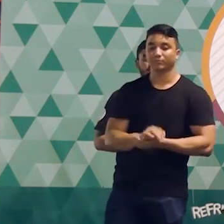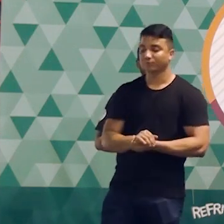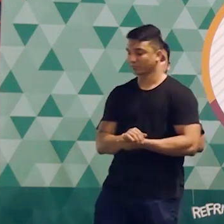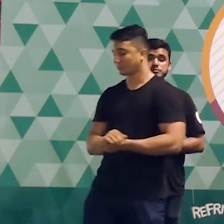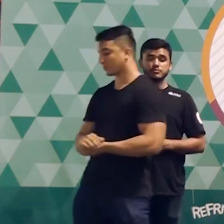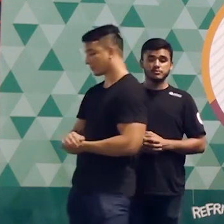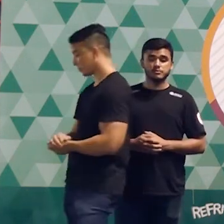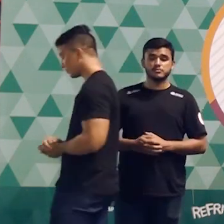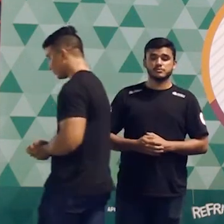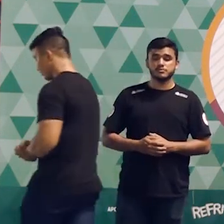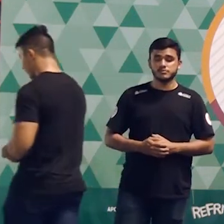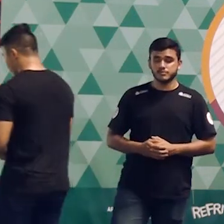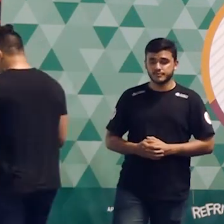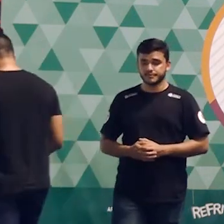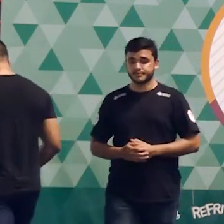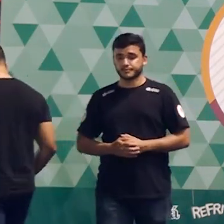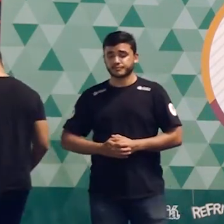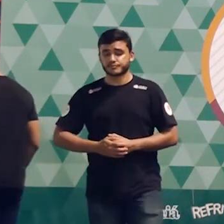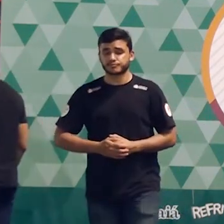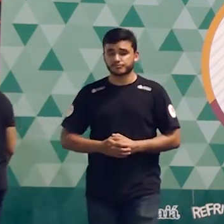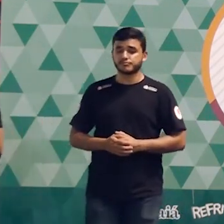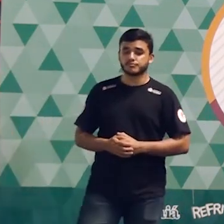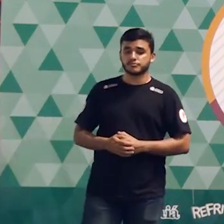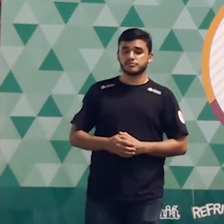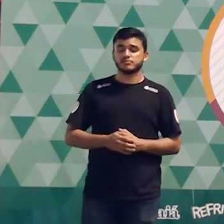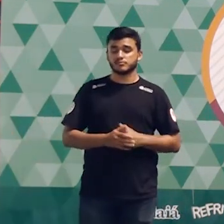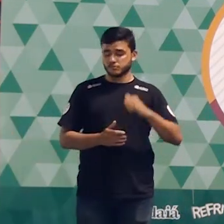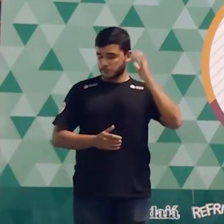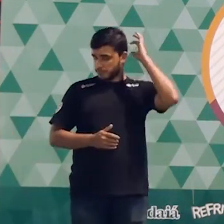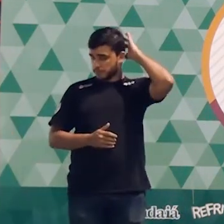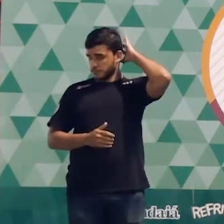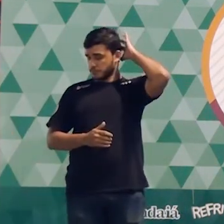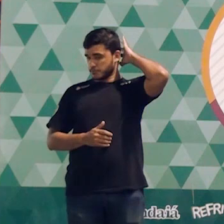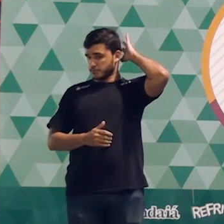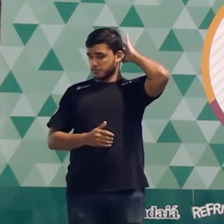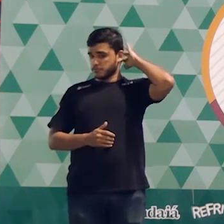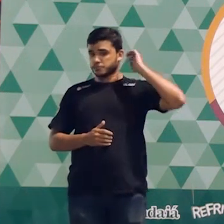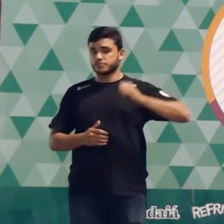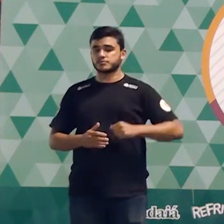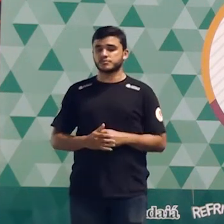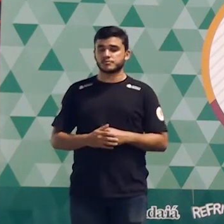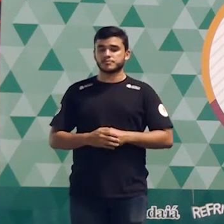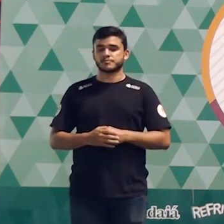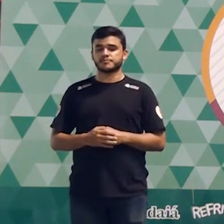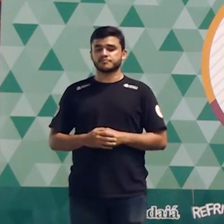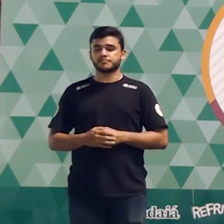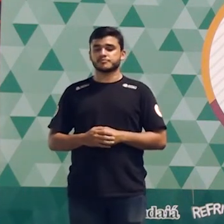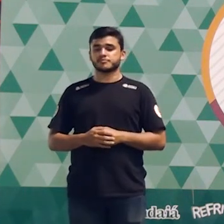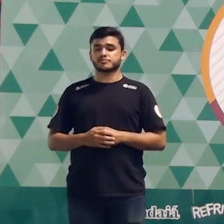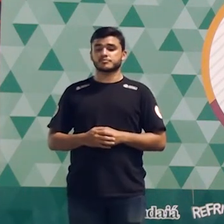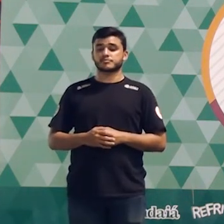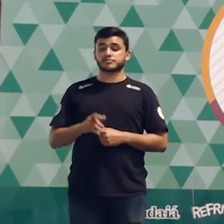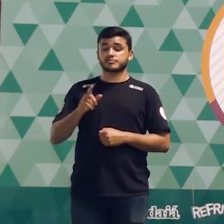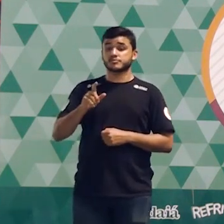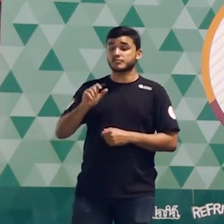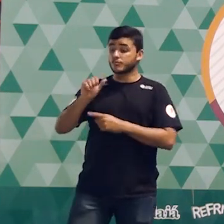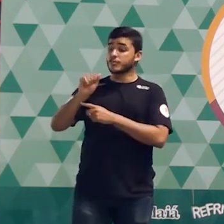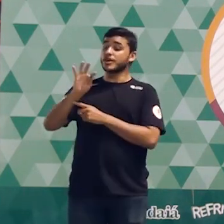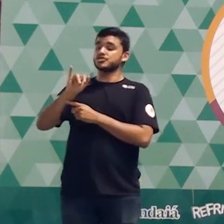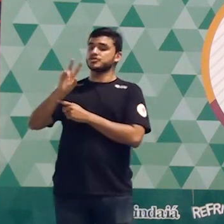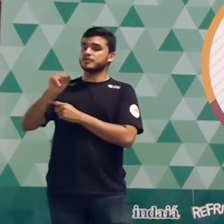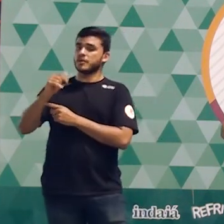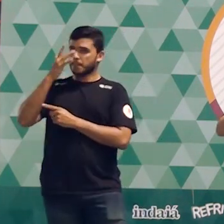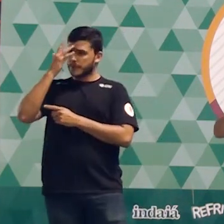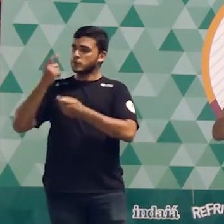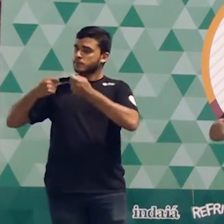adianta um cara desse, ele não sabe nem o que é um avião de hoje. Certo? Então, essa é a ideia de população economicamente ativa. E a população economicamente